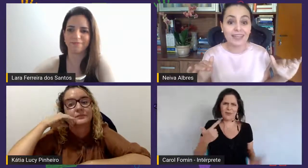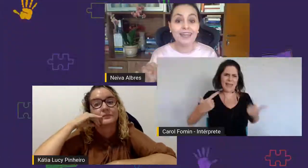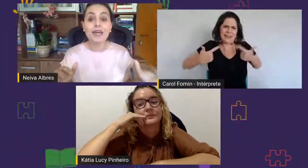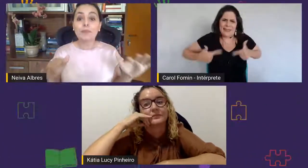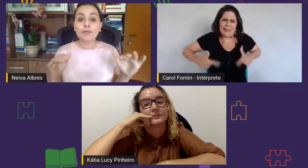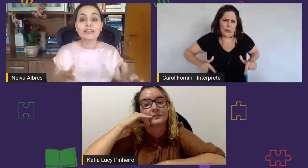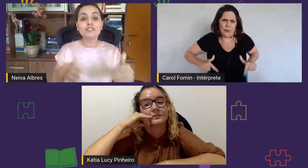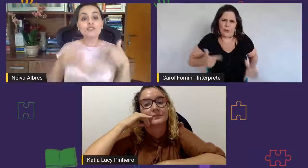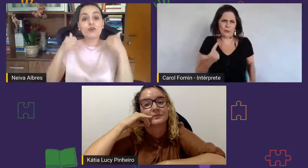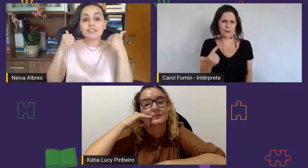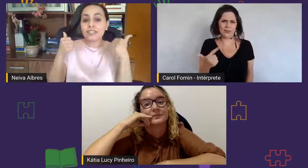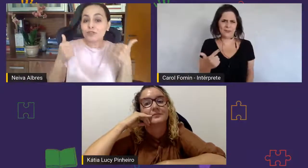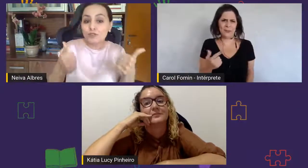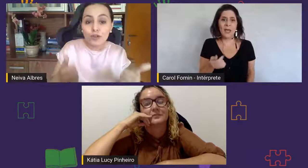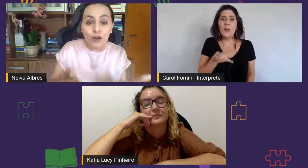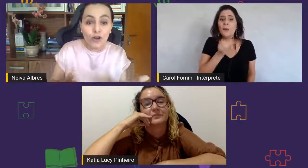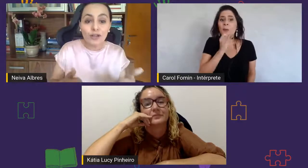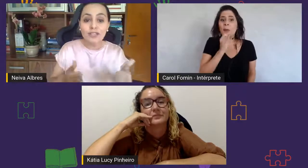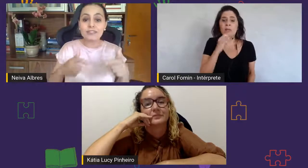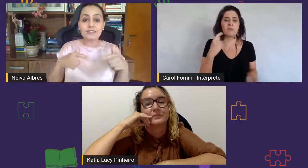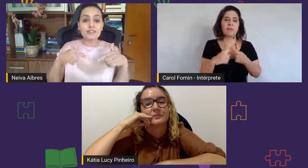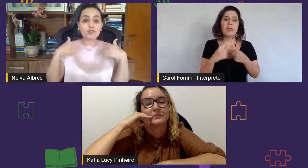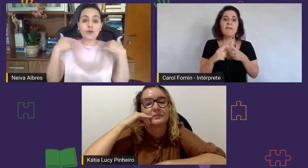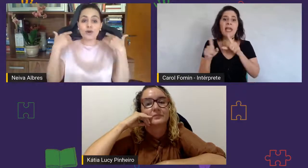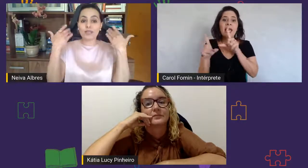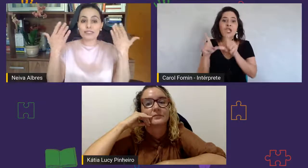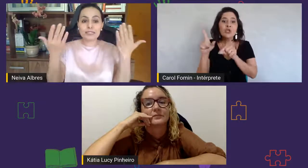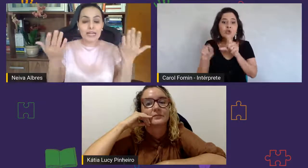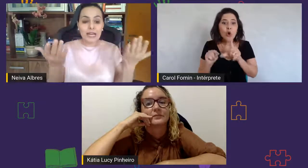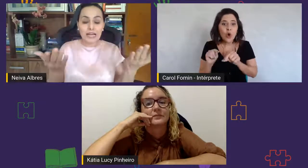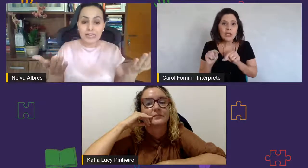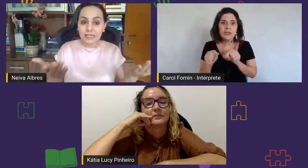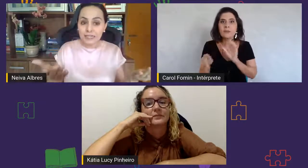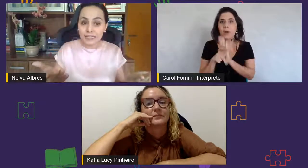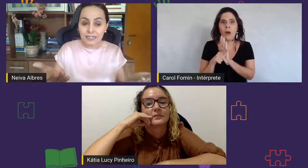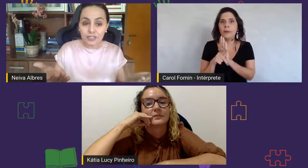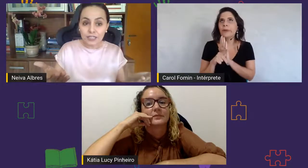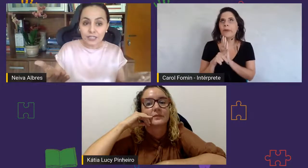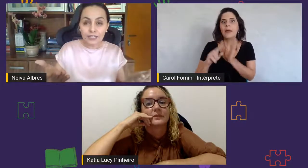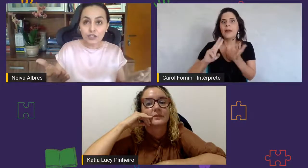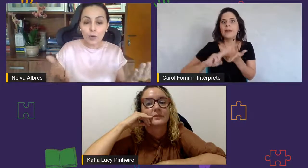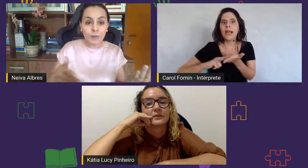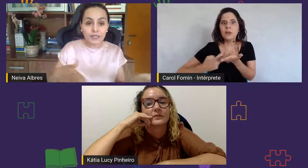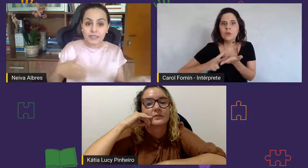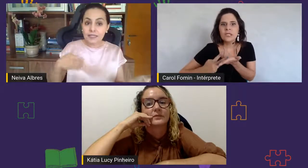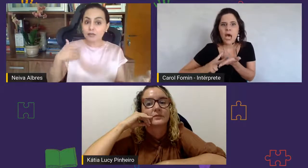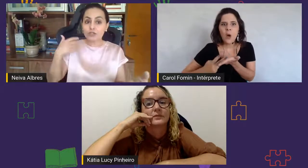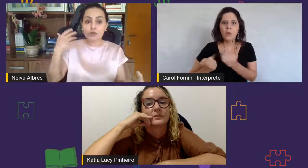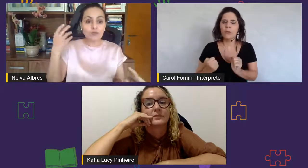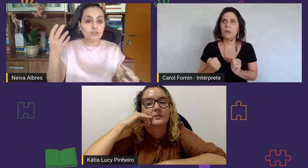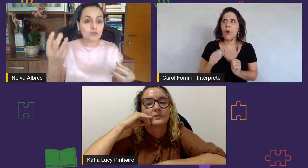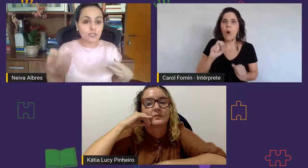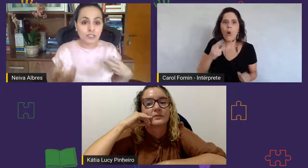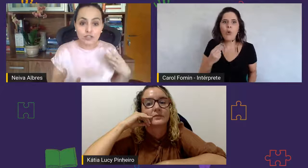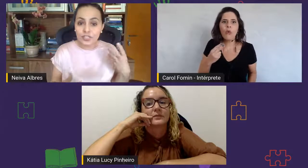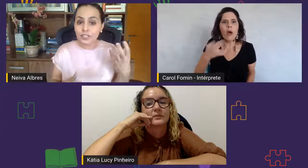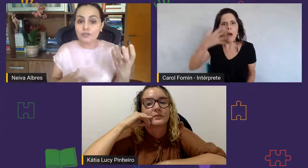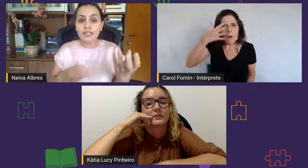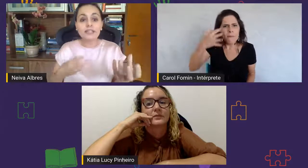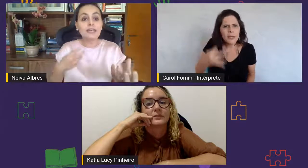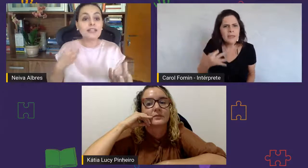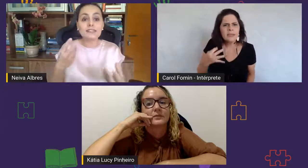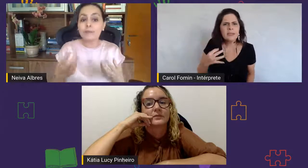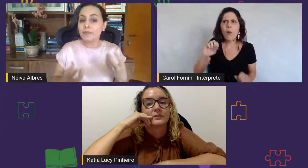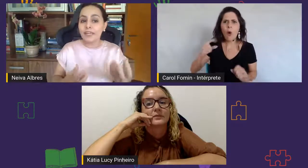combinar, né? Porque as escolhas tradutórias, as escolhas de compreensão, de construção de